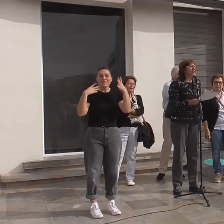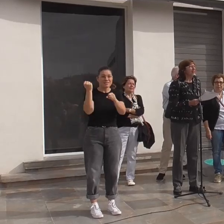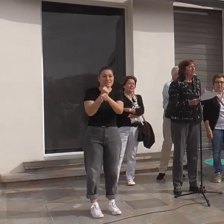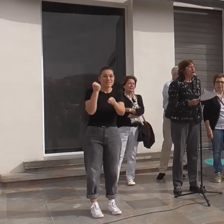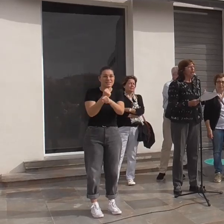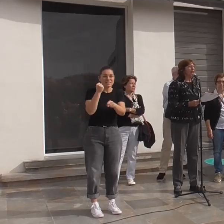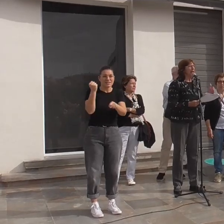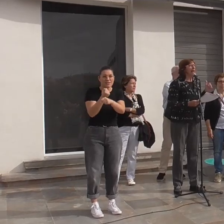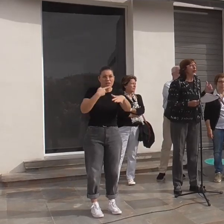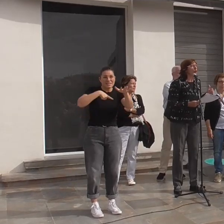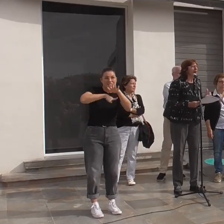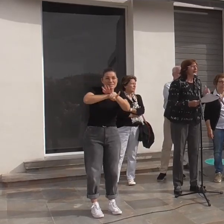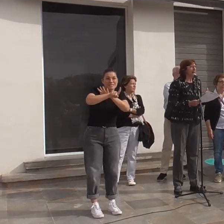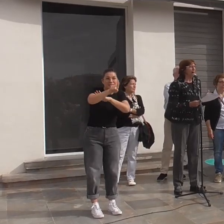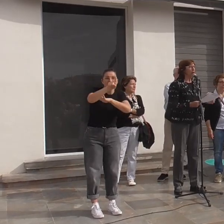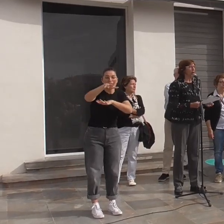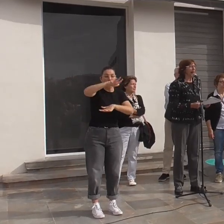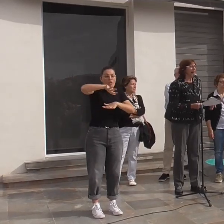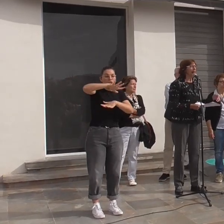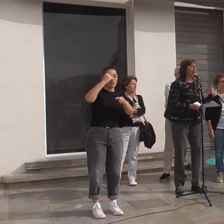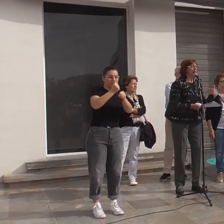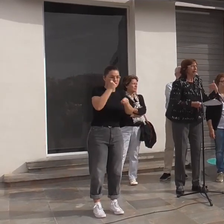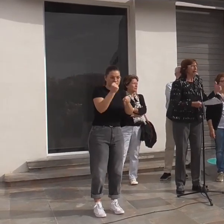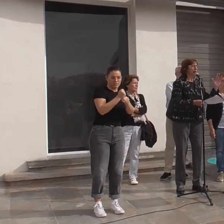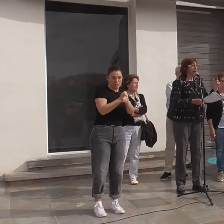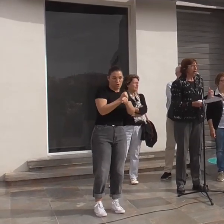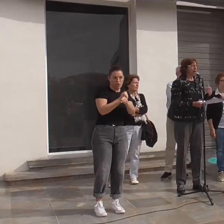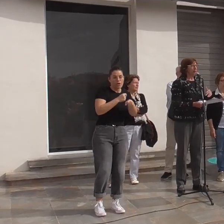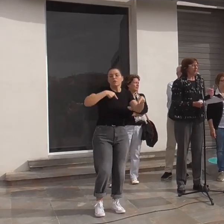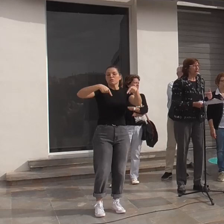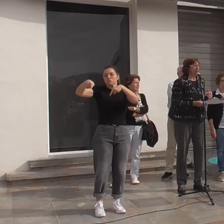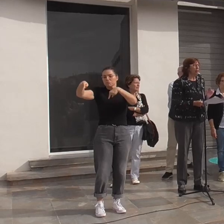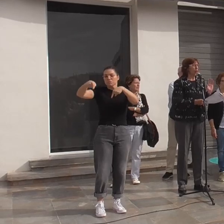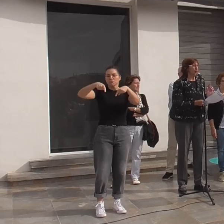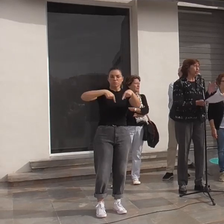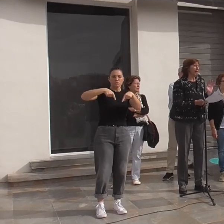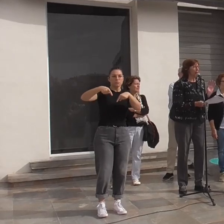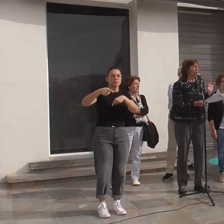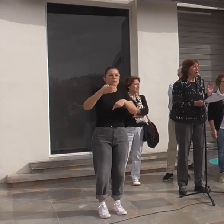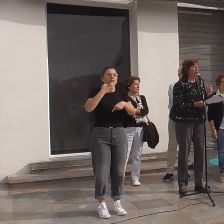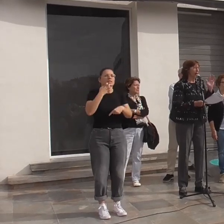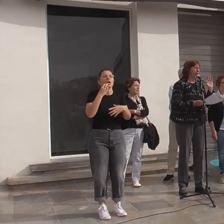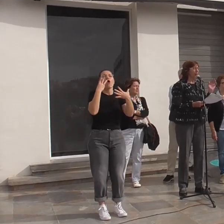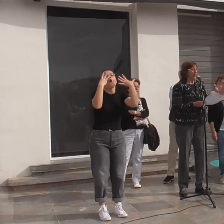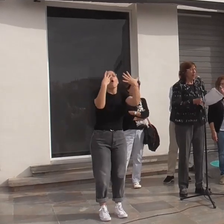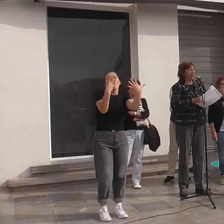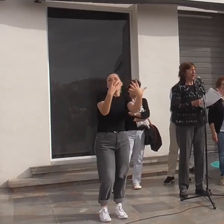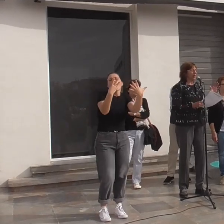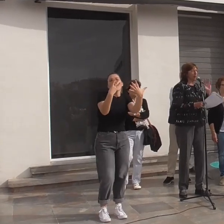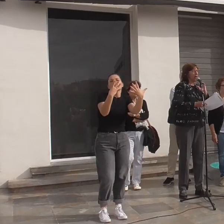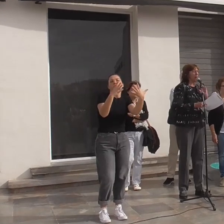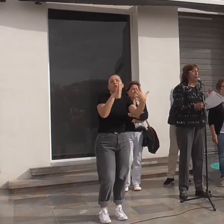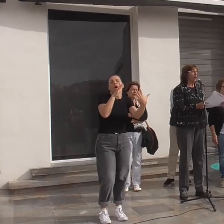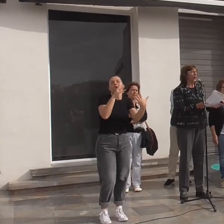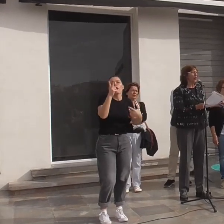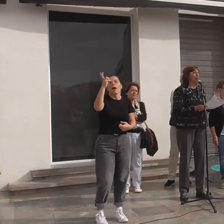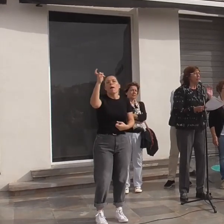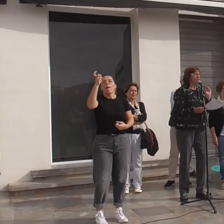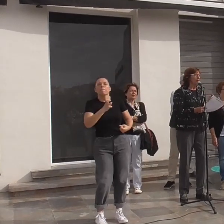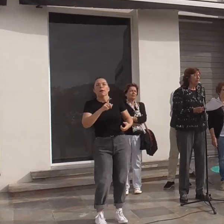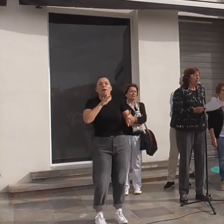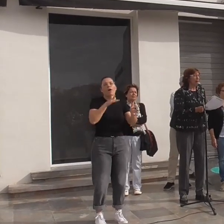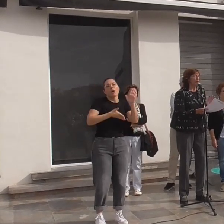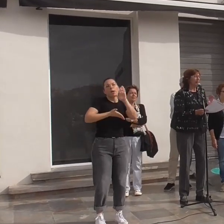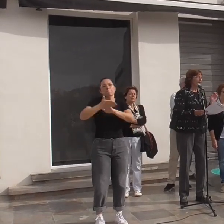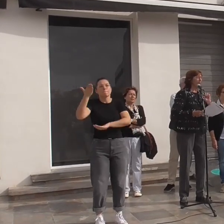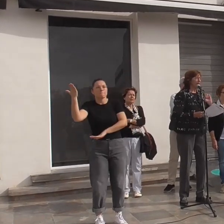laboral se desarrolle en el lugar del trabajo. Nada de venir, si somos 8, vengo 1, vengo 2, y ahora me quedo, y ahora me voy, y ahora me